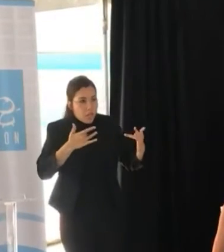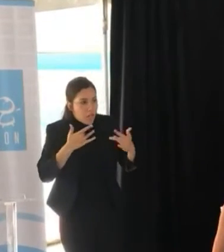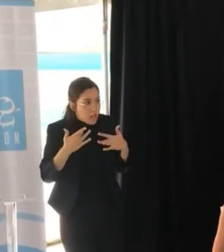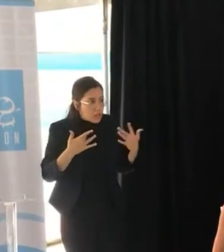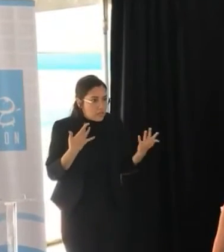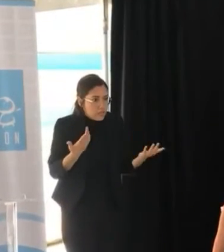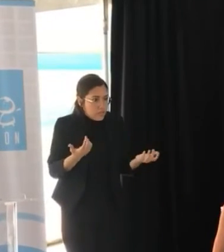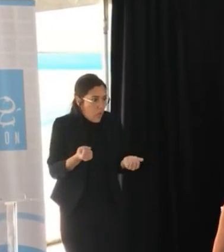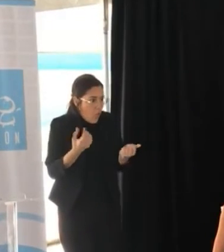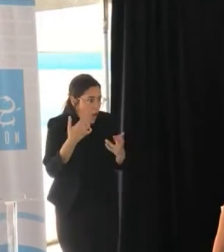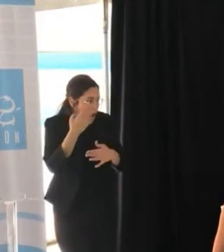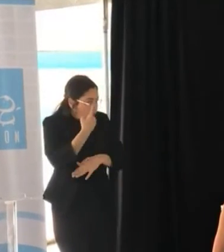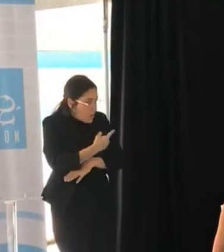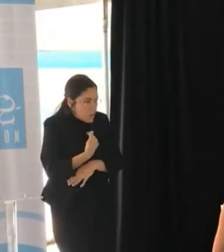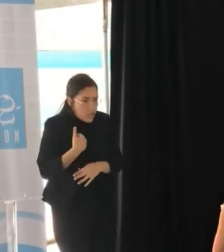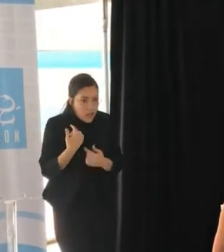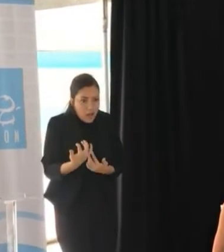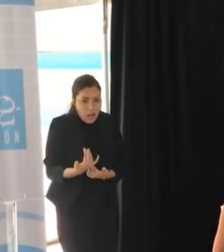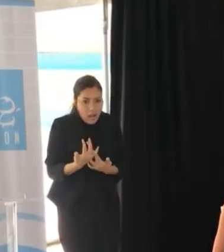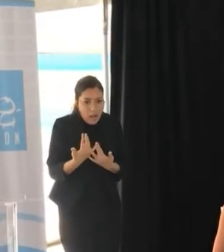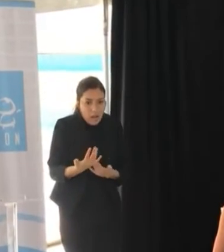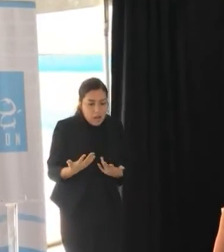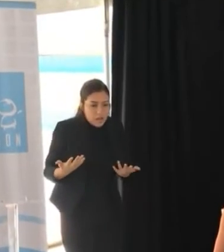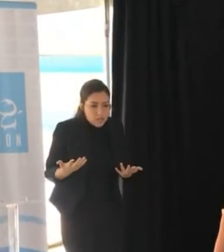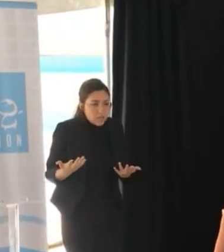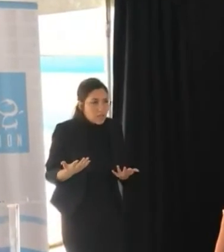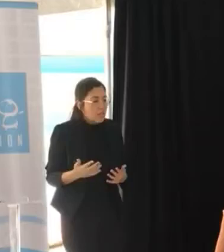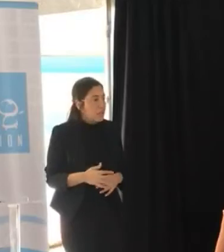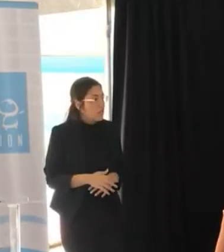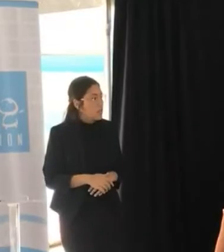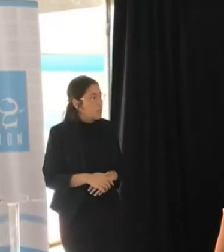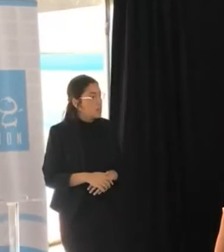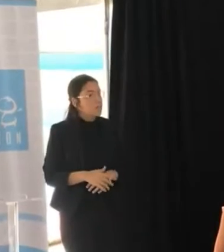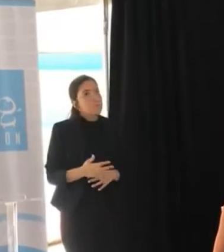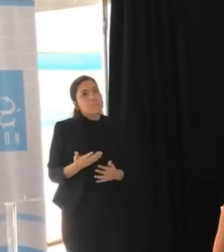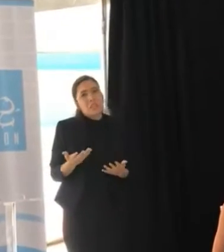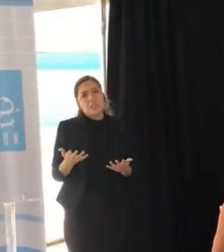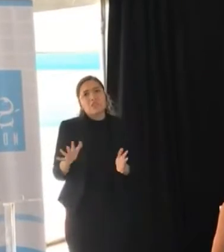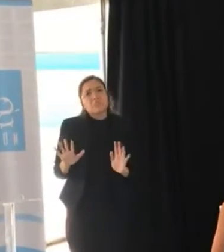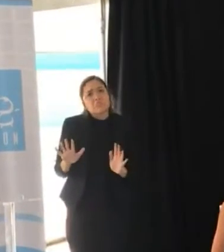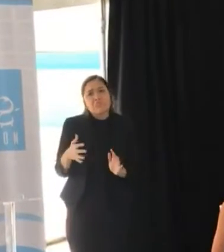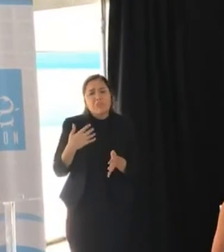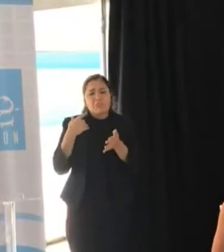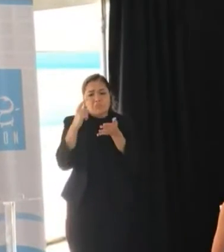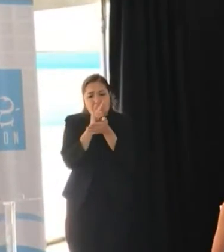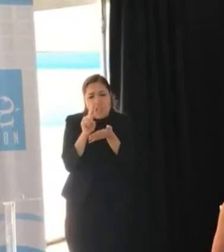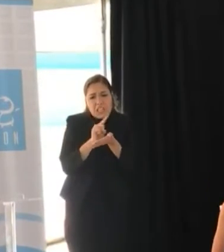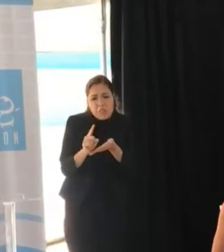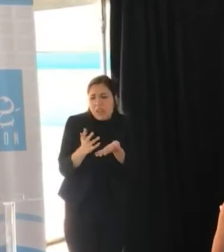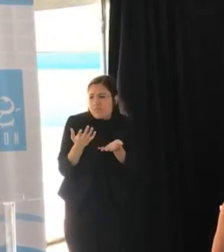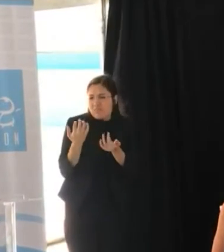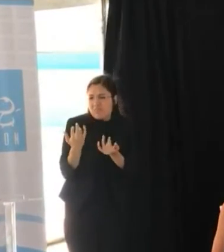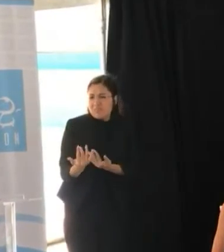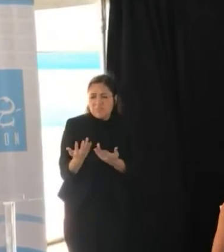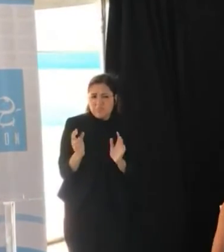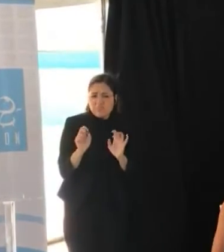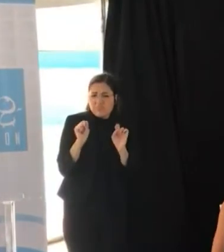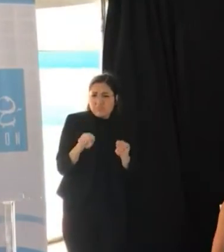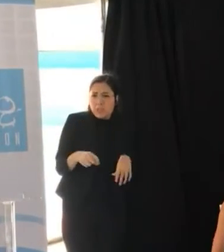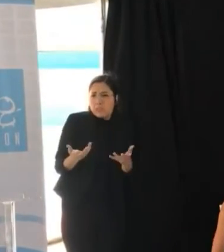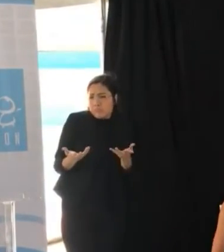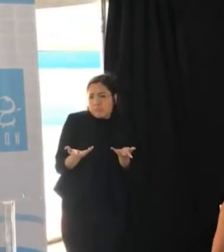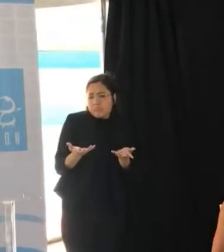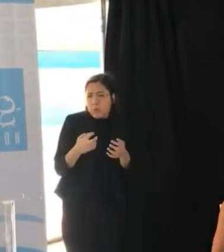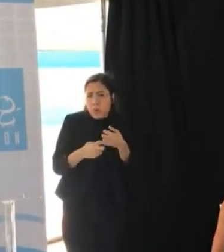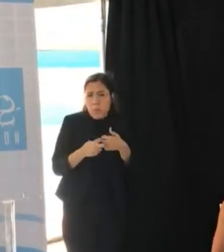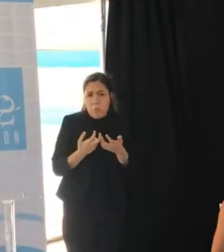realmente puede esperar. Tengo otra pregunta. Sí. Puede esperar semanas, eso no hay ninguna complicación en cuanto a eso.